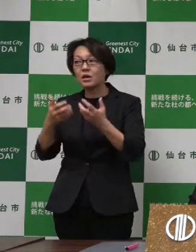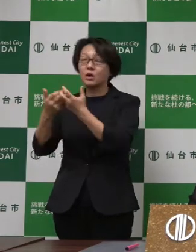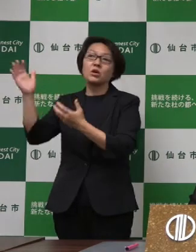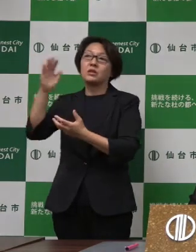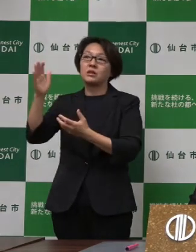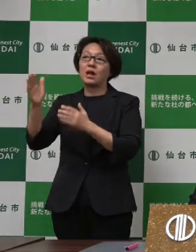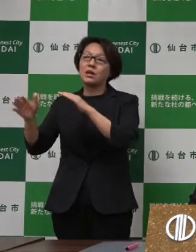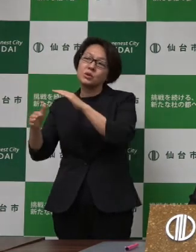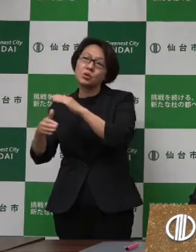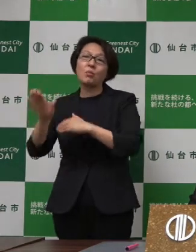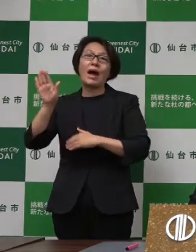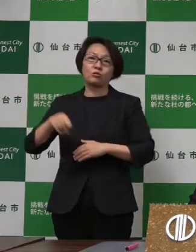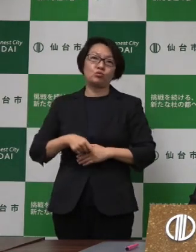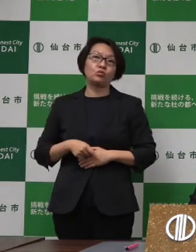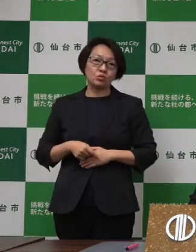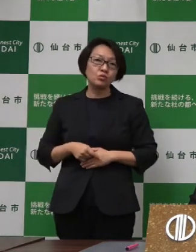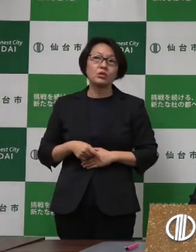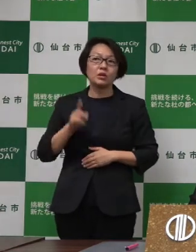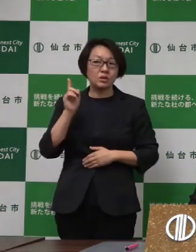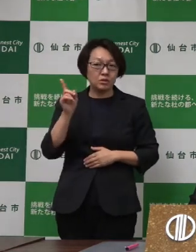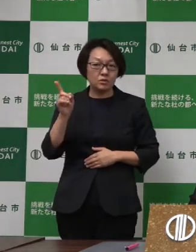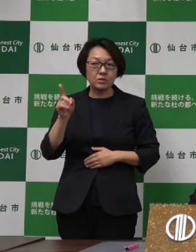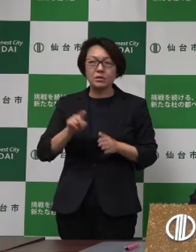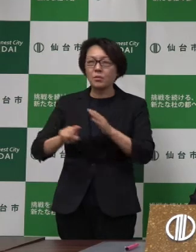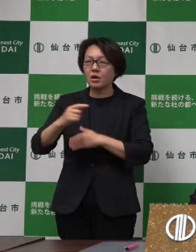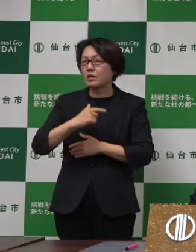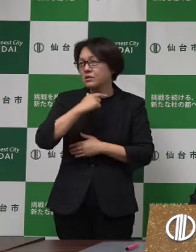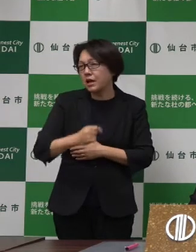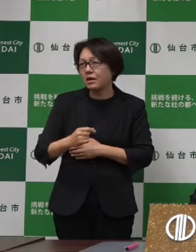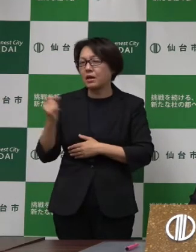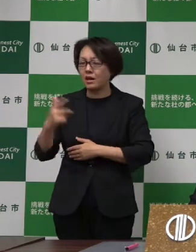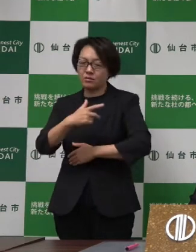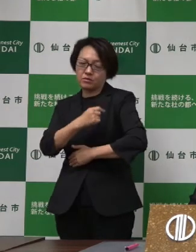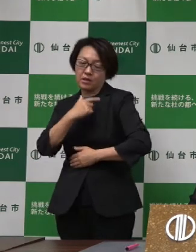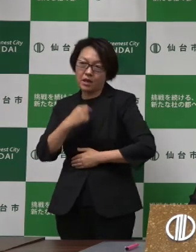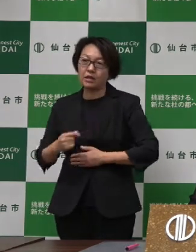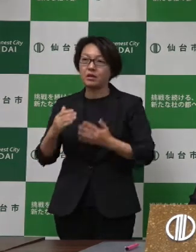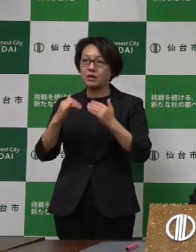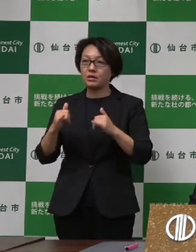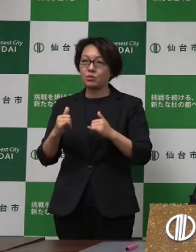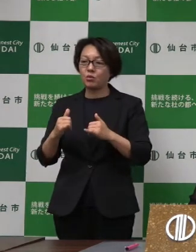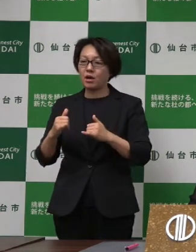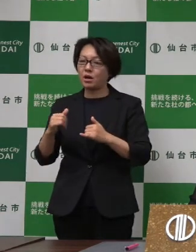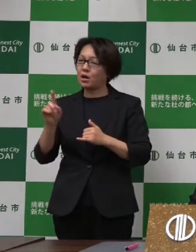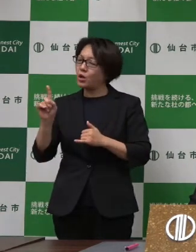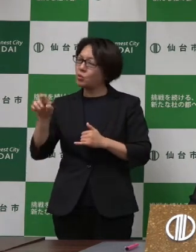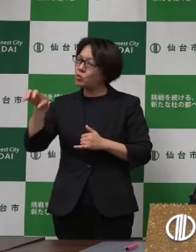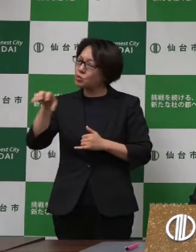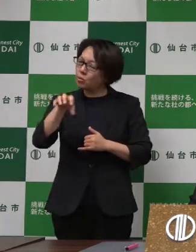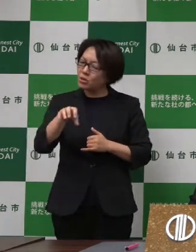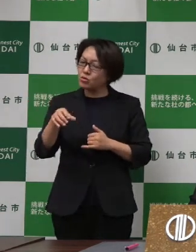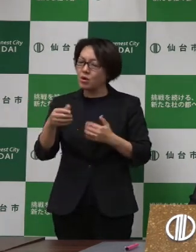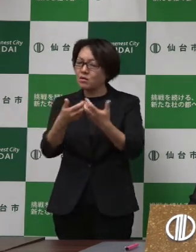ます。そういう意味では接種を早く受けたいと希望されている皆様方は、どこにどのように余裕があるのかも見